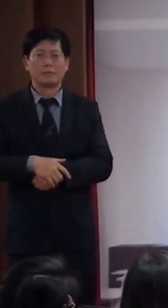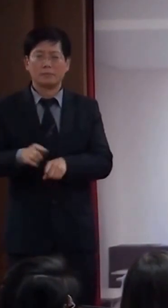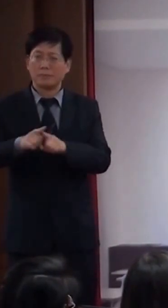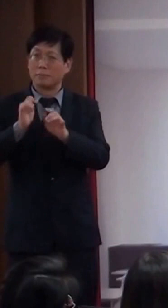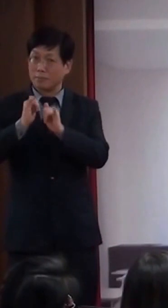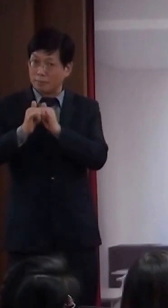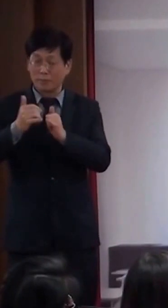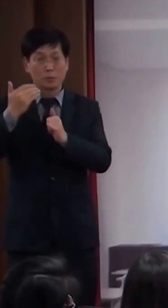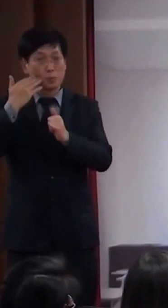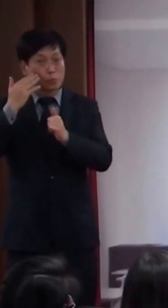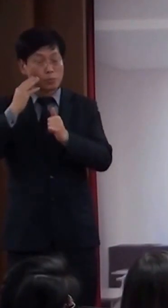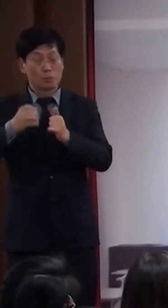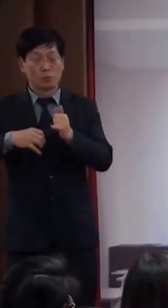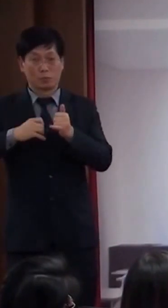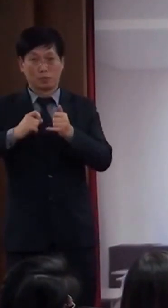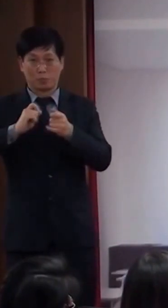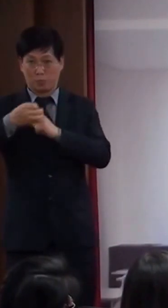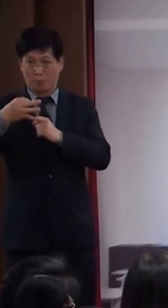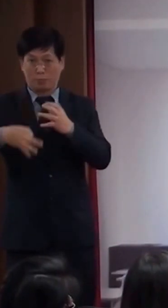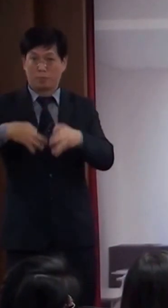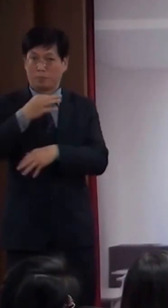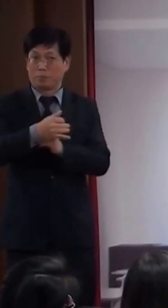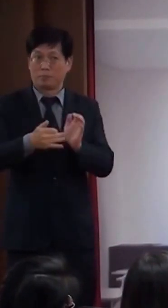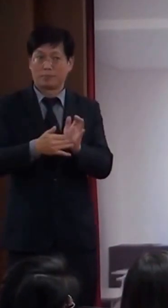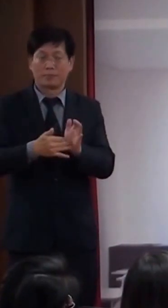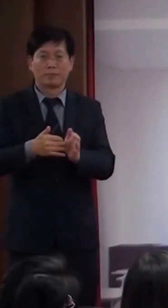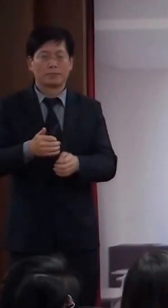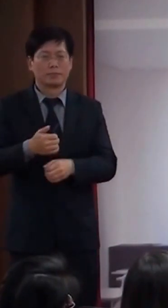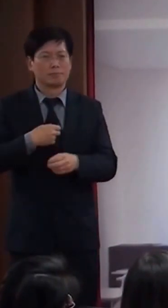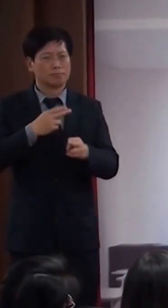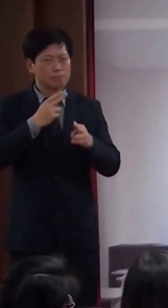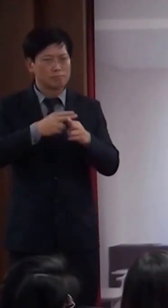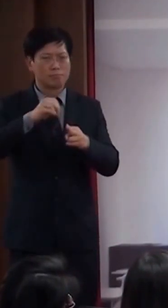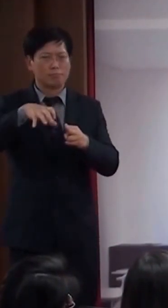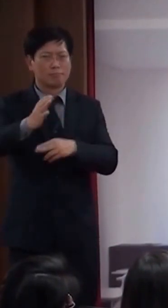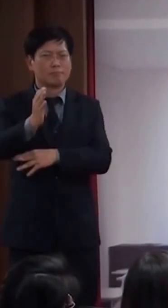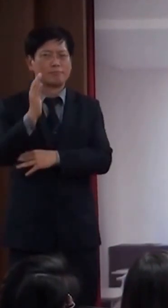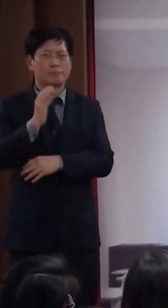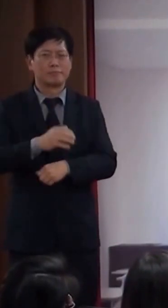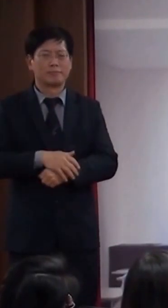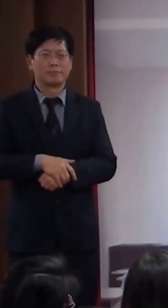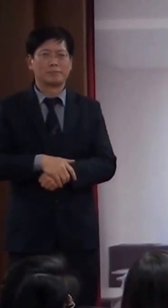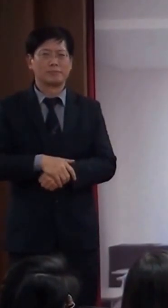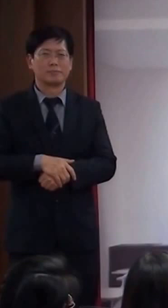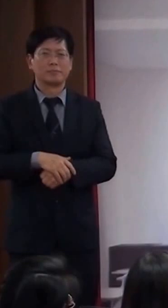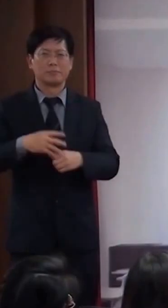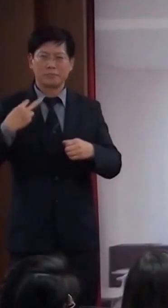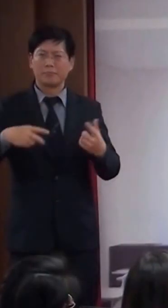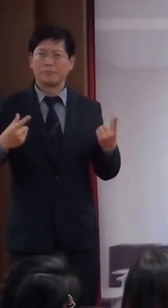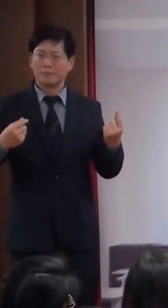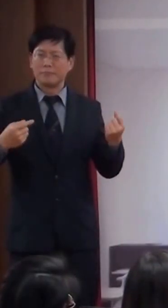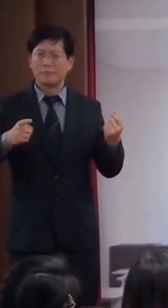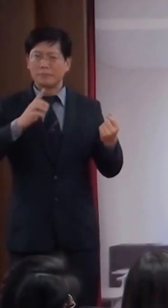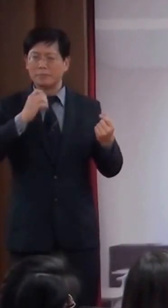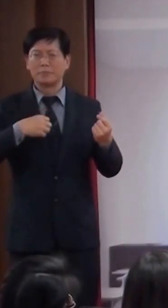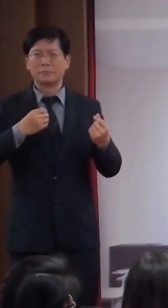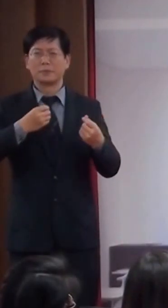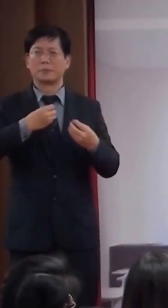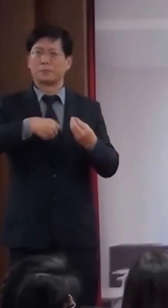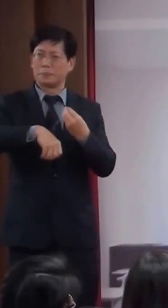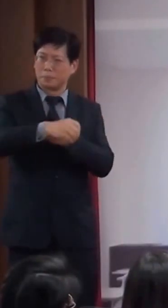的缴纳这个房屋税的税收，我相信我们各地地方政府呢都把这些用在